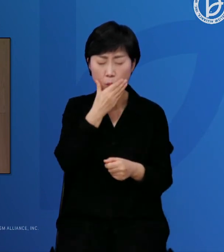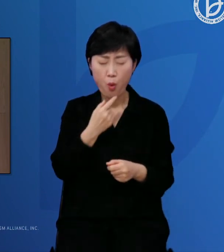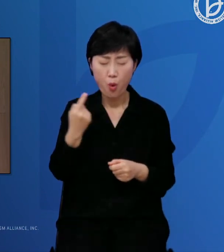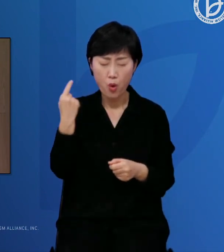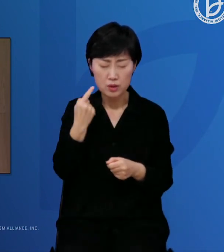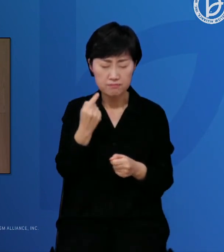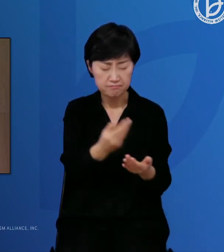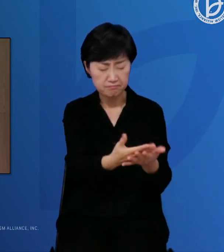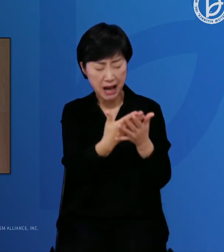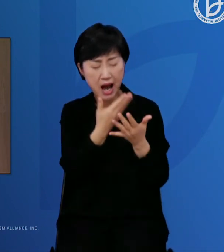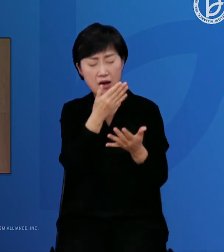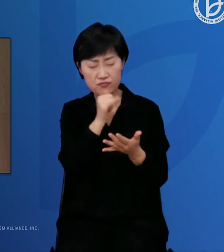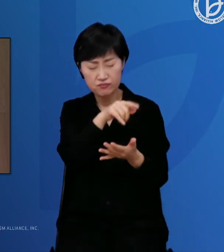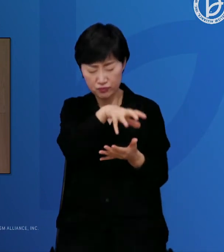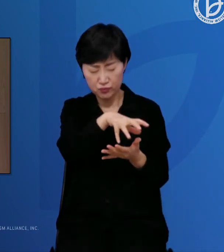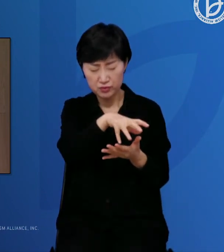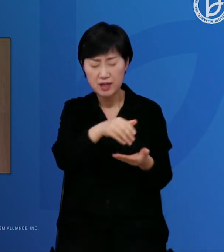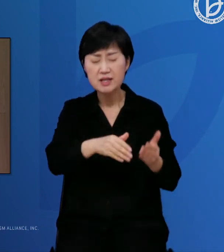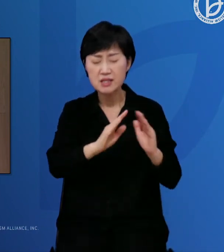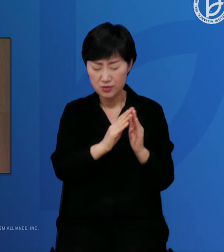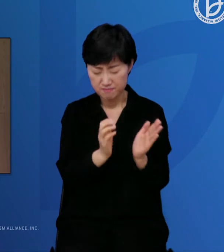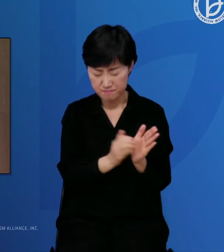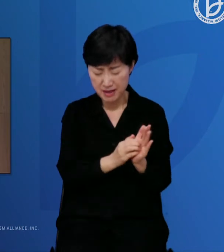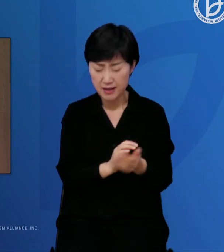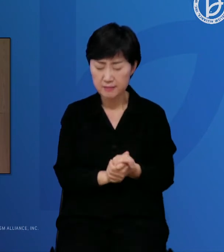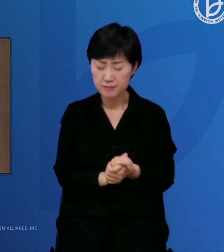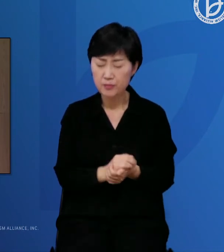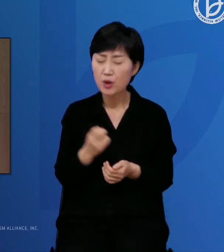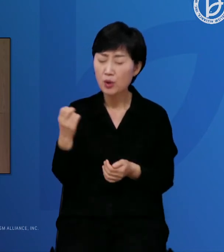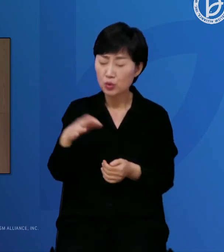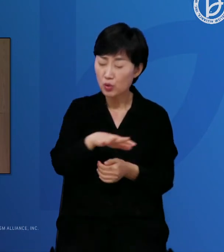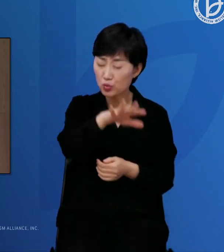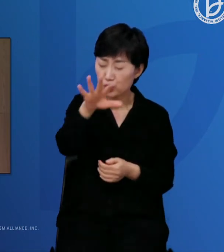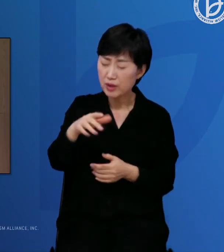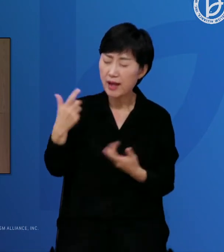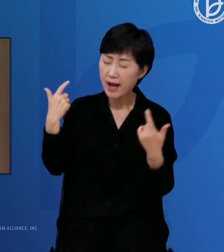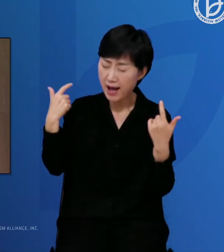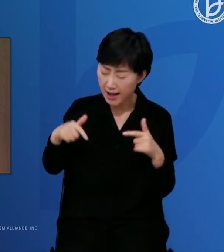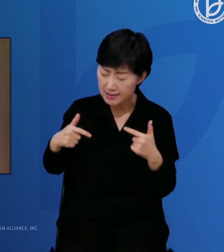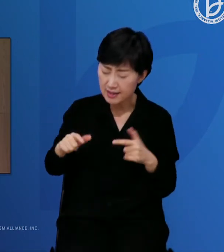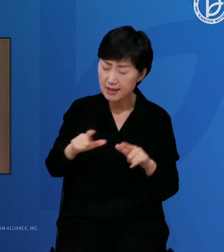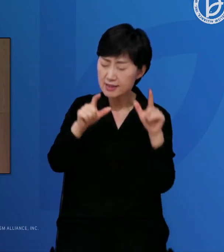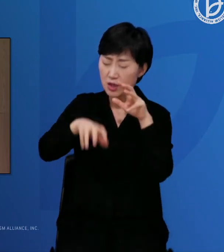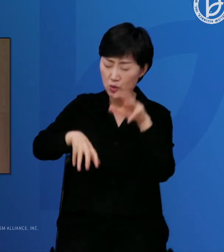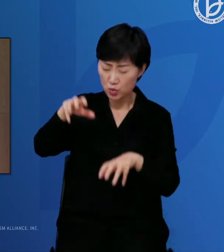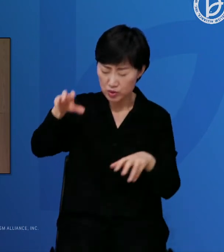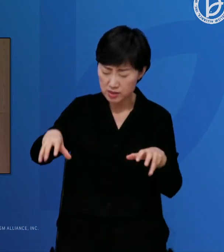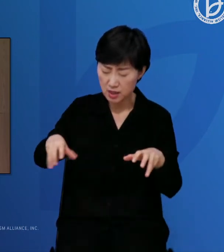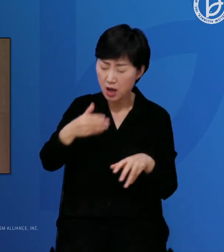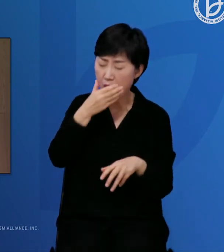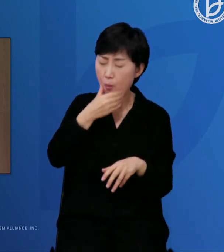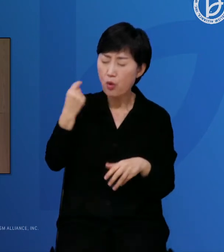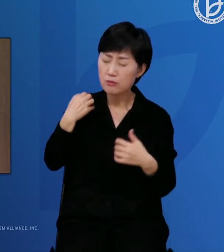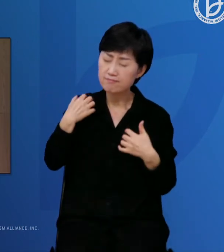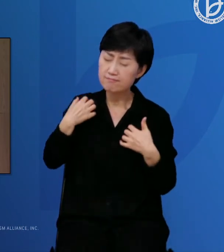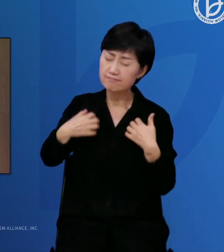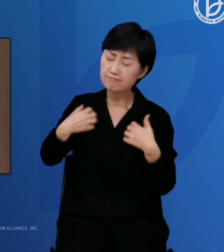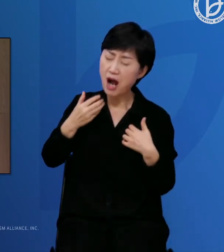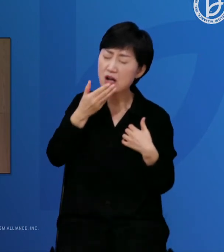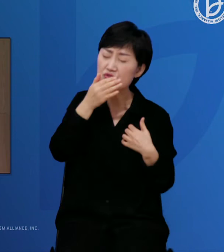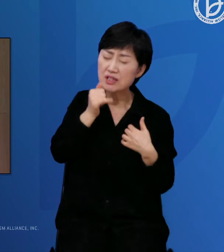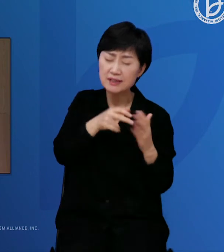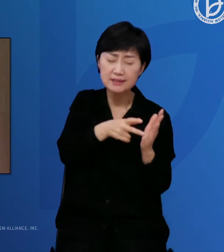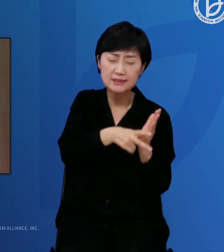통해 현장에 적용할 구체적인 메시지까지 풍성하게 준비해 주시니 감사드립니다. 이 흐름 속에서